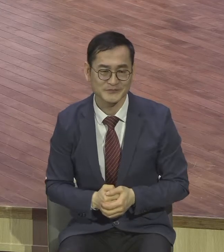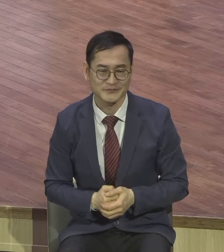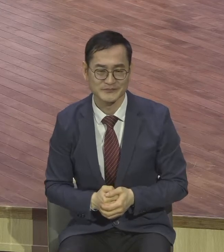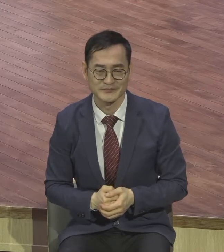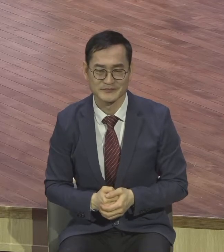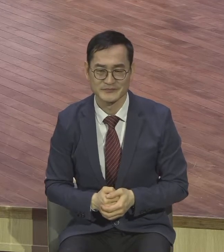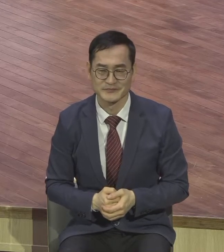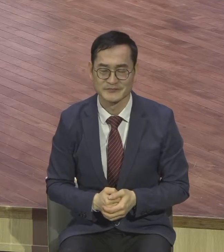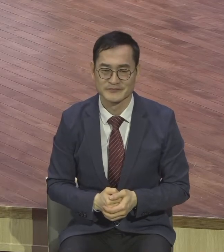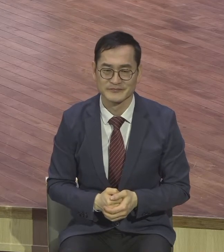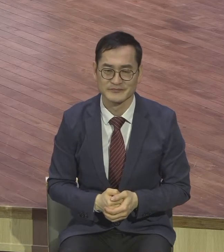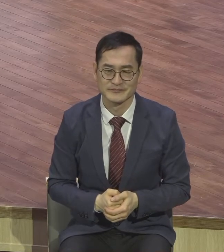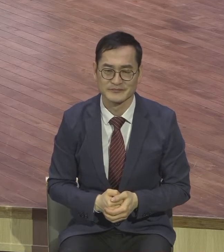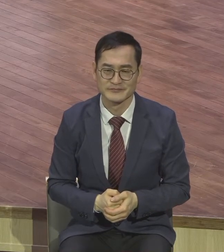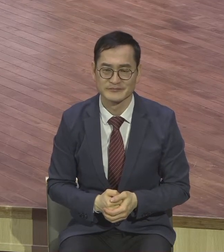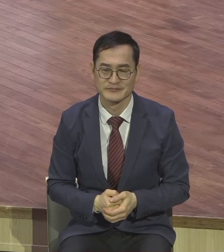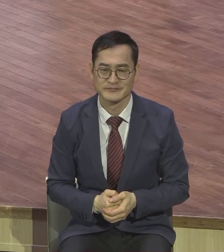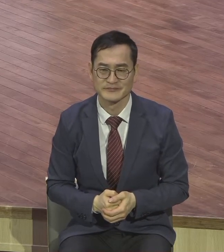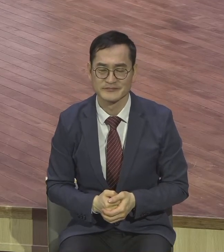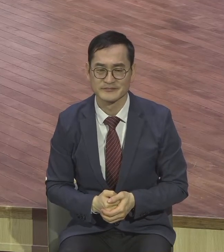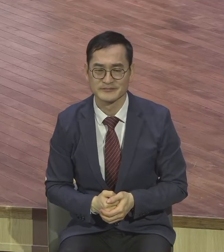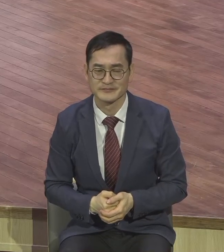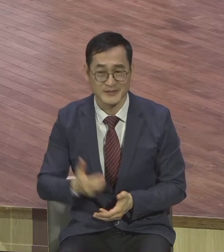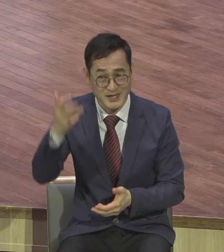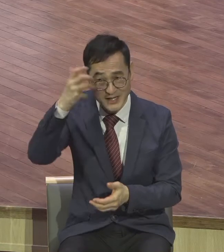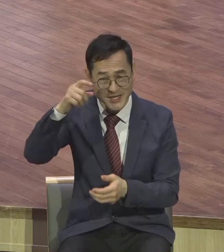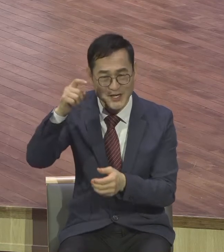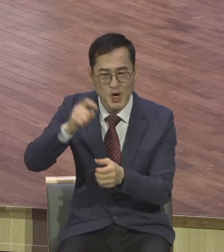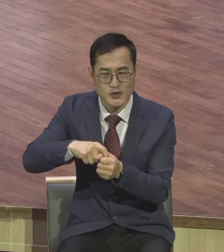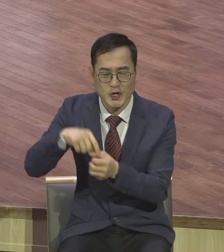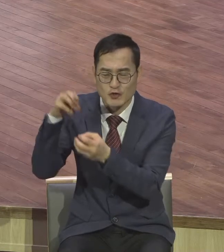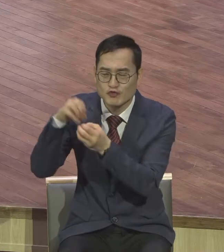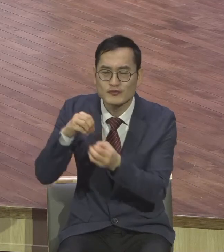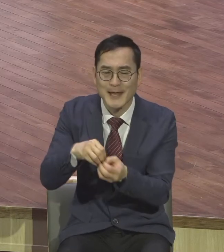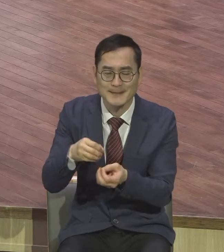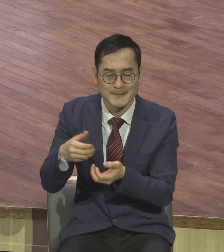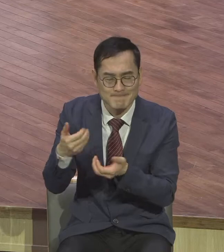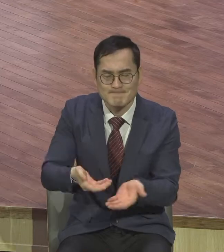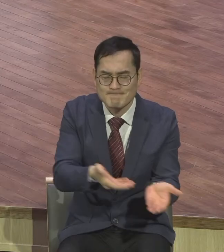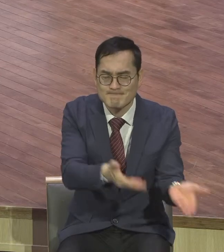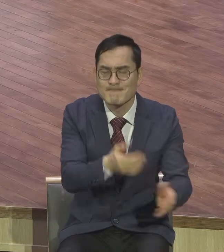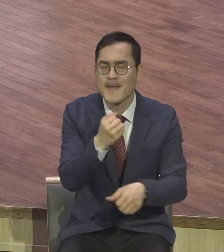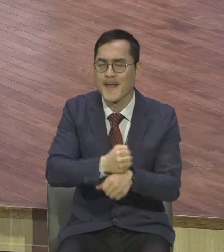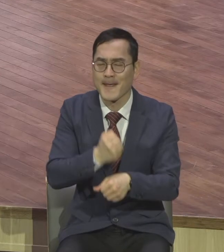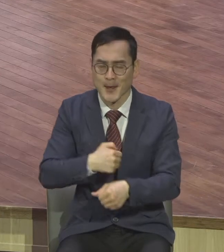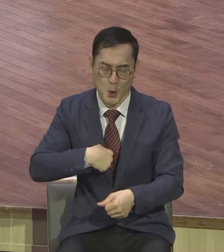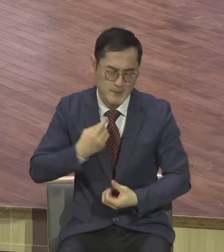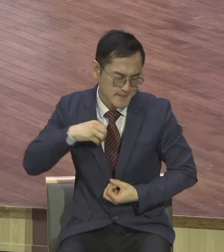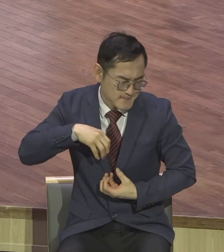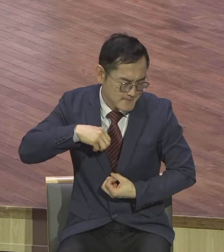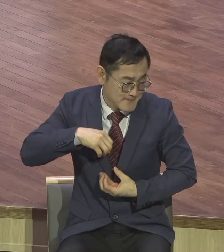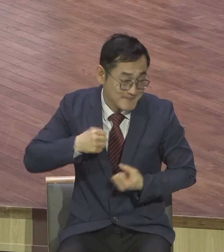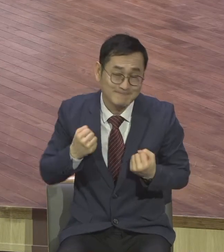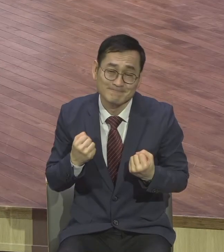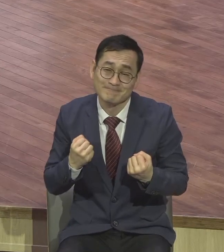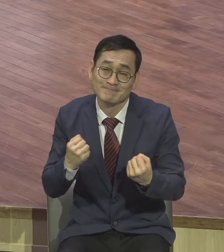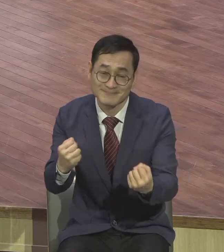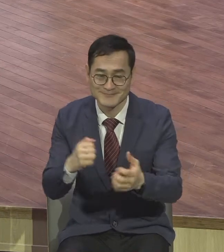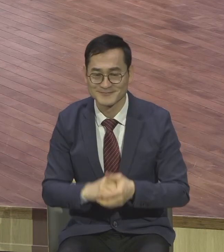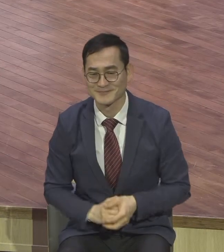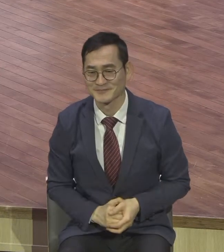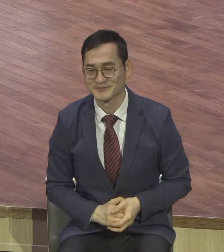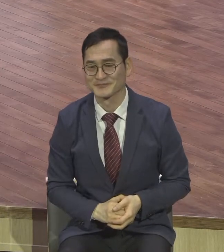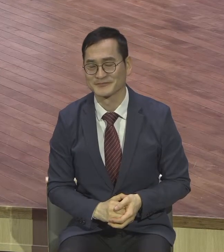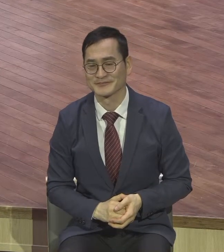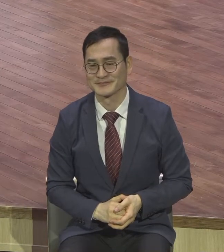것밖에 없기 때문에 영혼을 남길 것이다 그렇게 혼자 그렇게 이 유산에 대해서